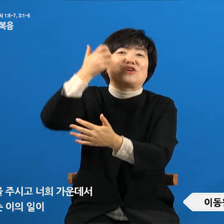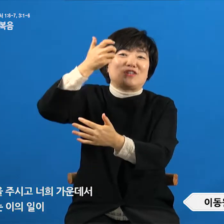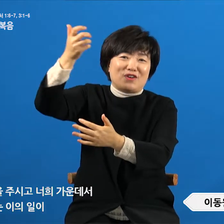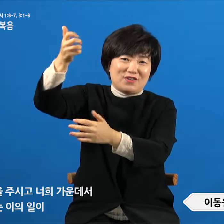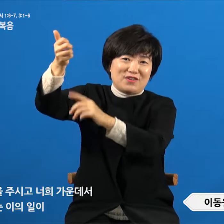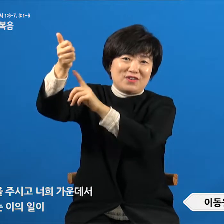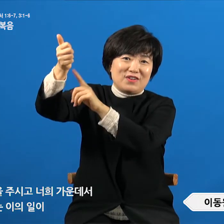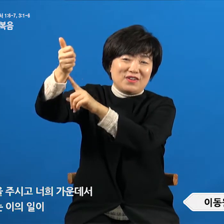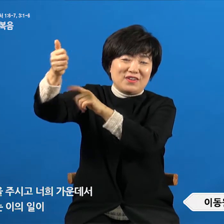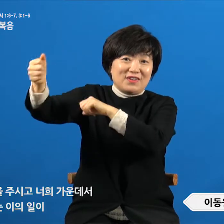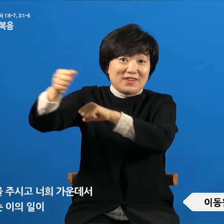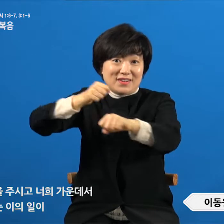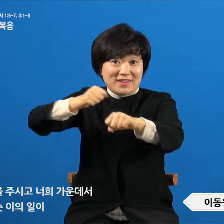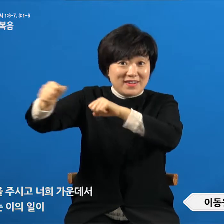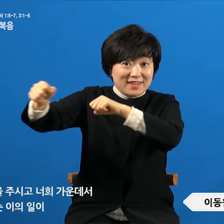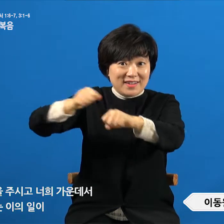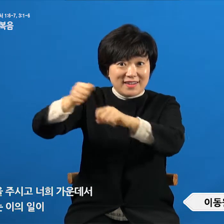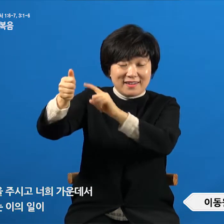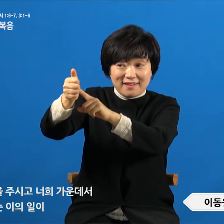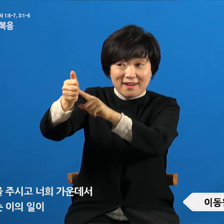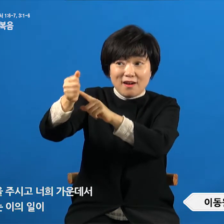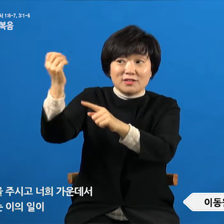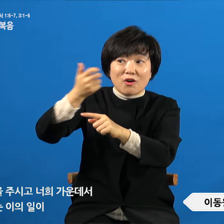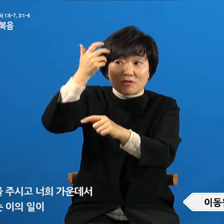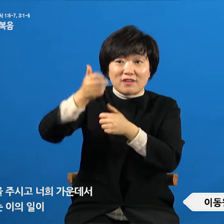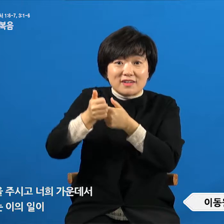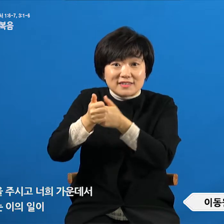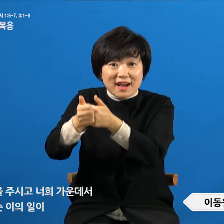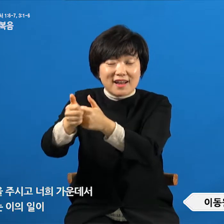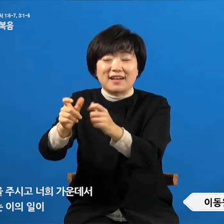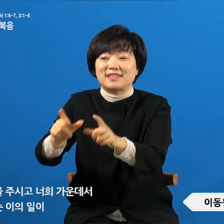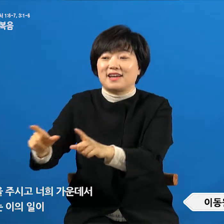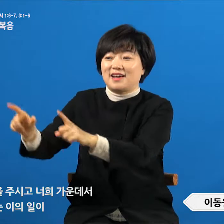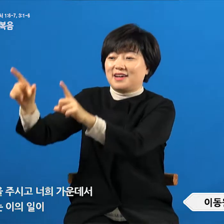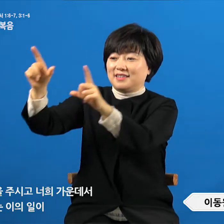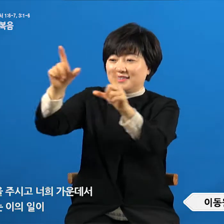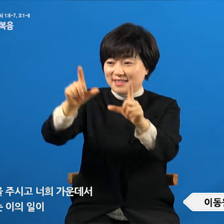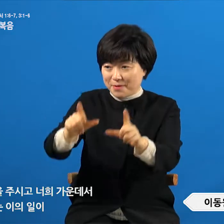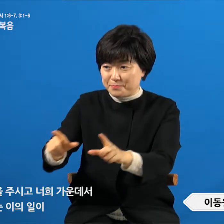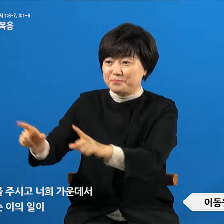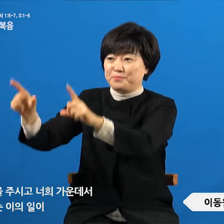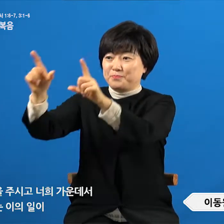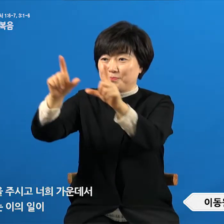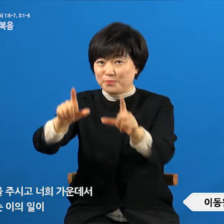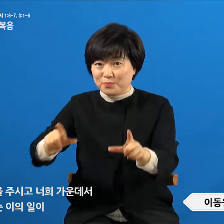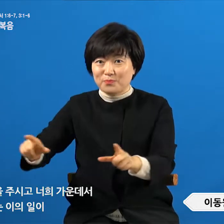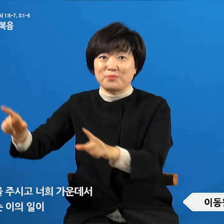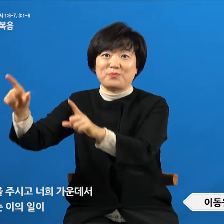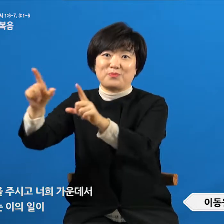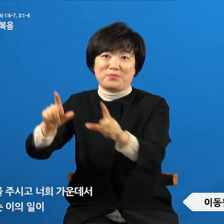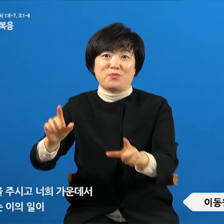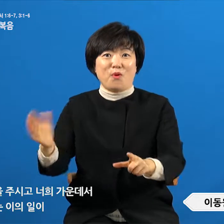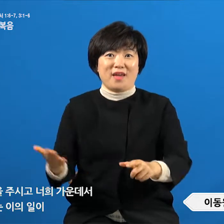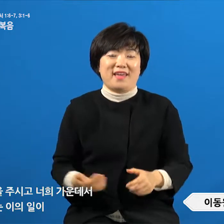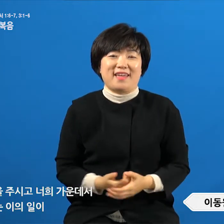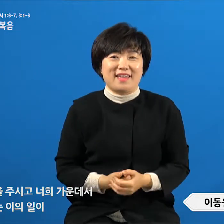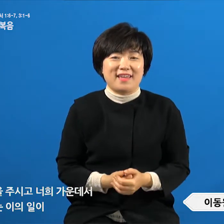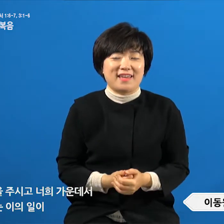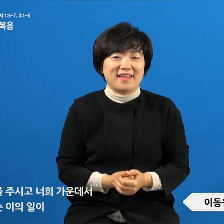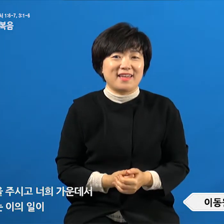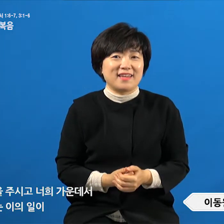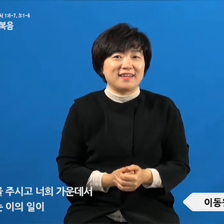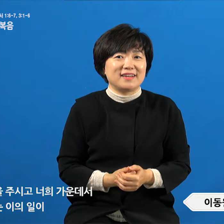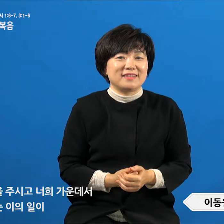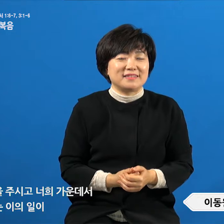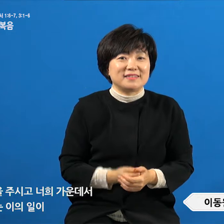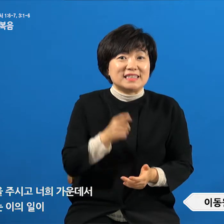수가 있습니까? 그렇다면 성령을 따라 살아가는 삶이 이루어질 수밖에 없죠.